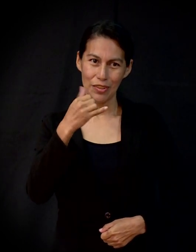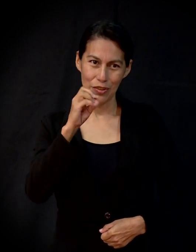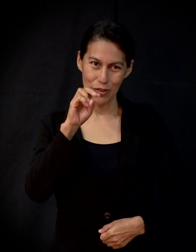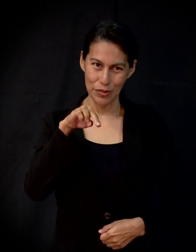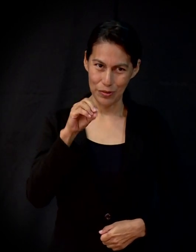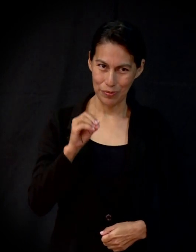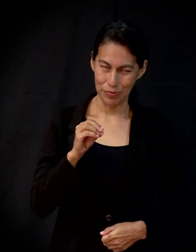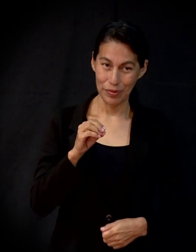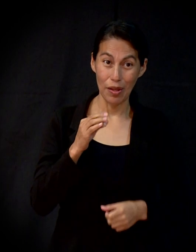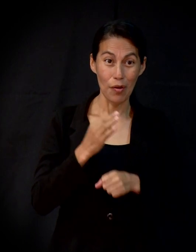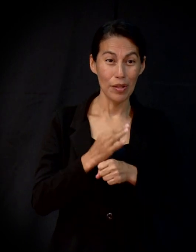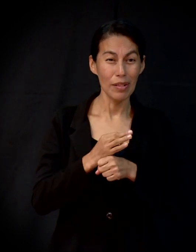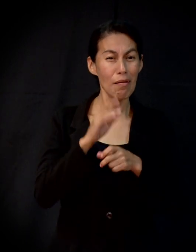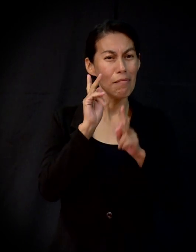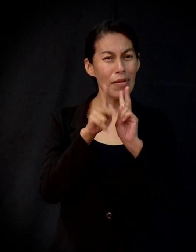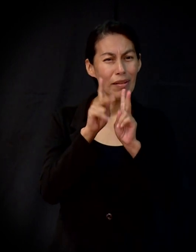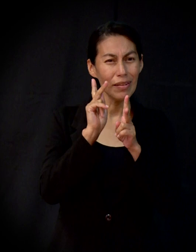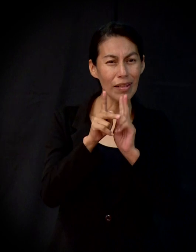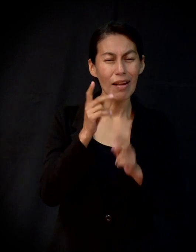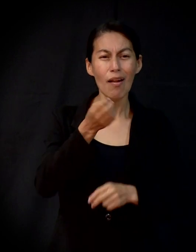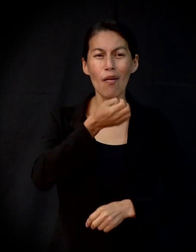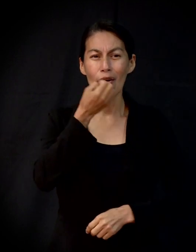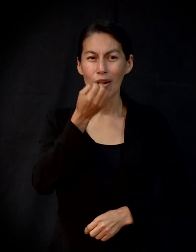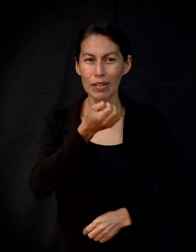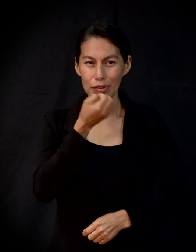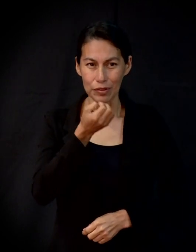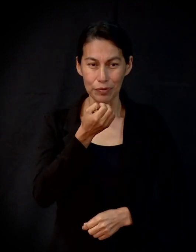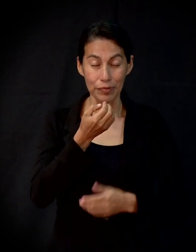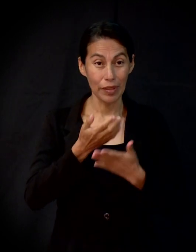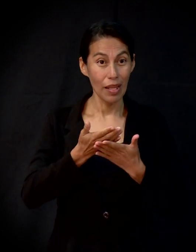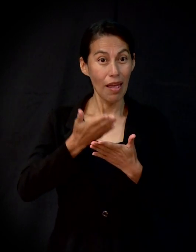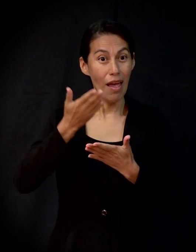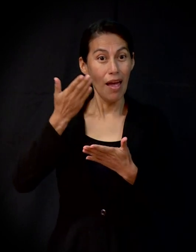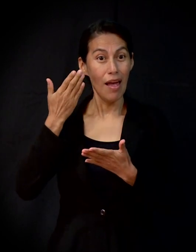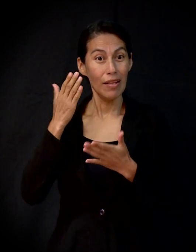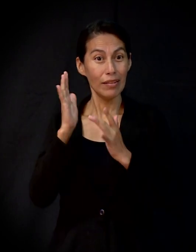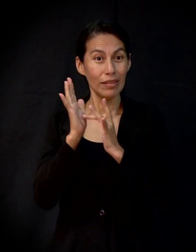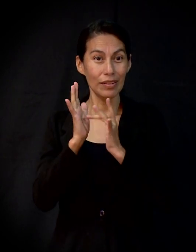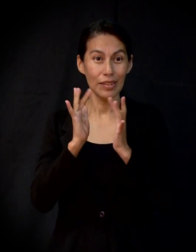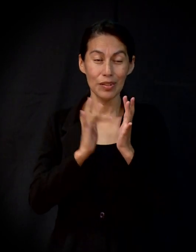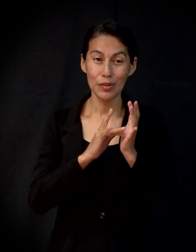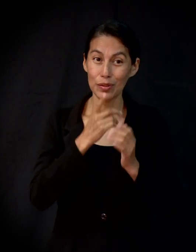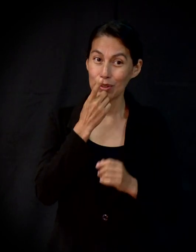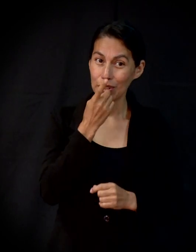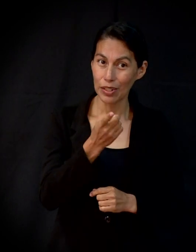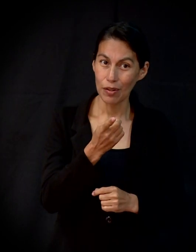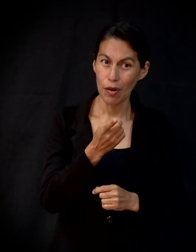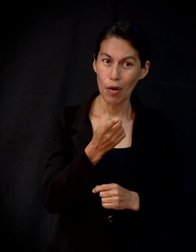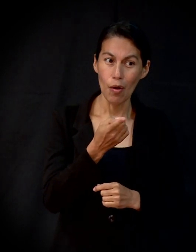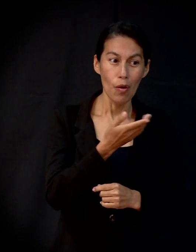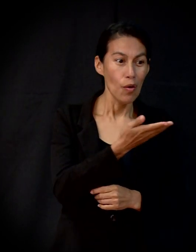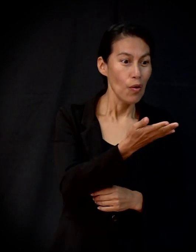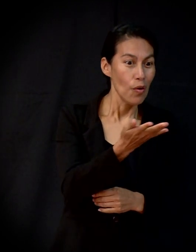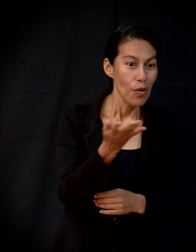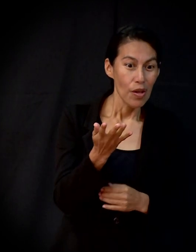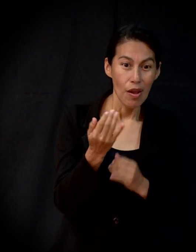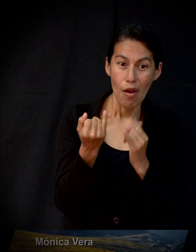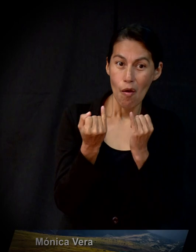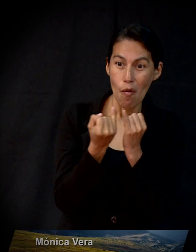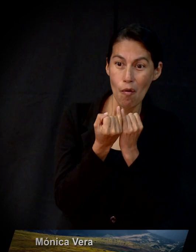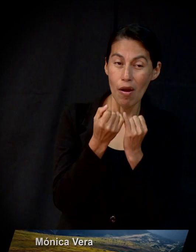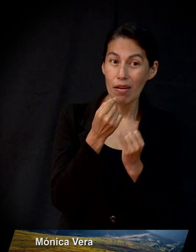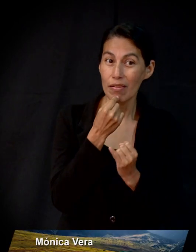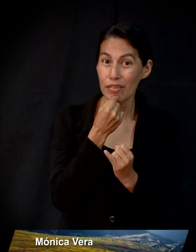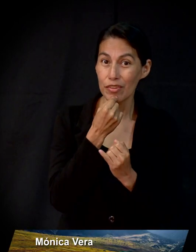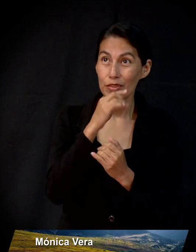la oración. ¿Qué significa? ¿Qué más podemos como niños? ¿Cómo estaríamos en el reino